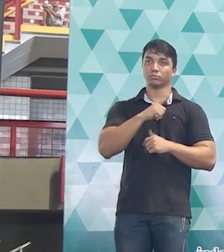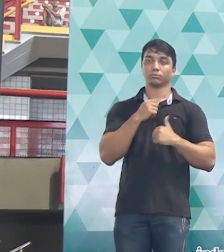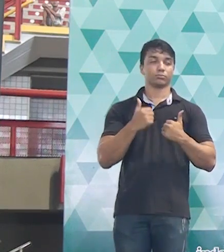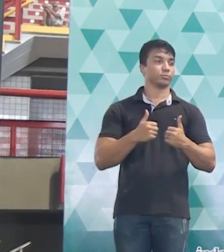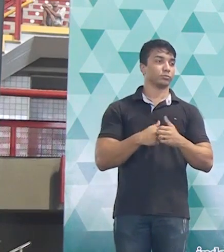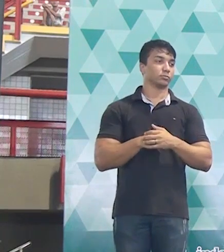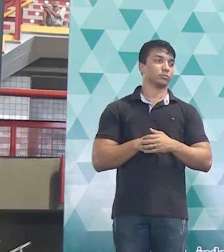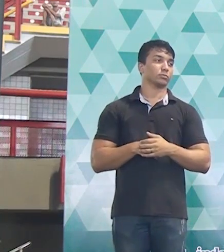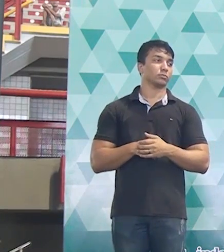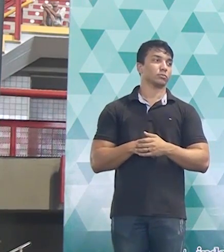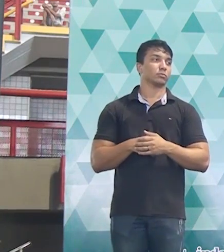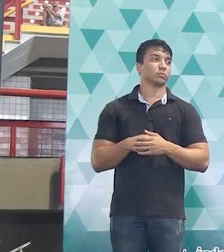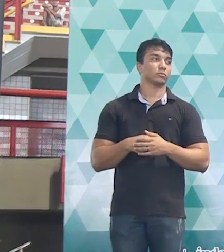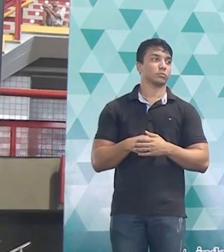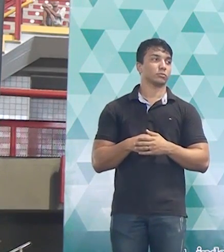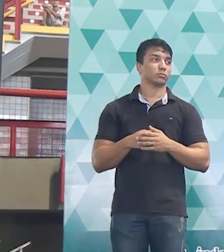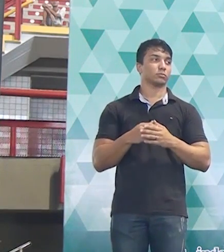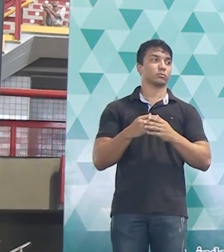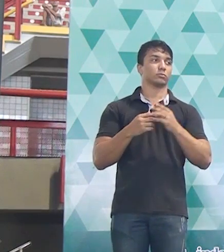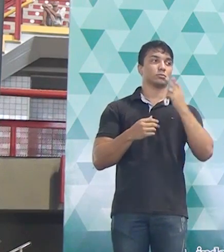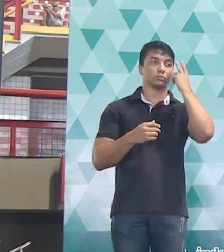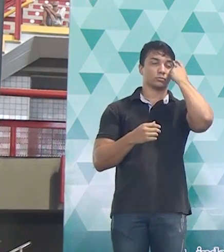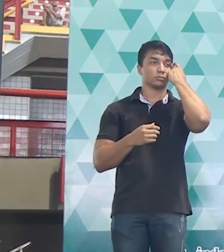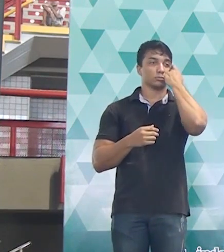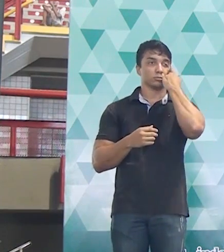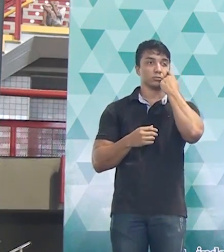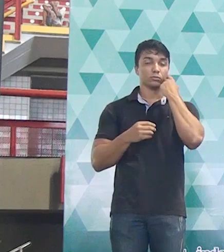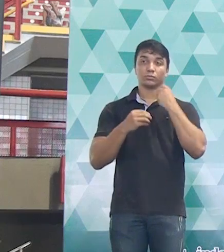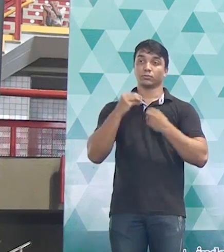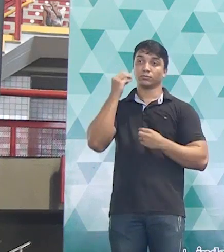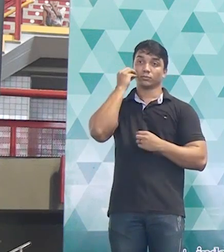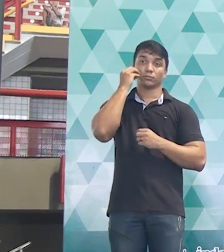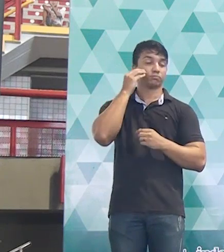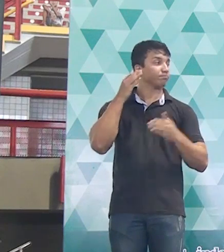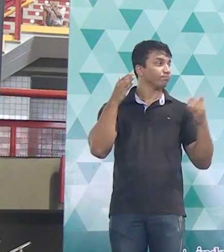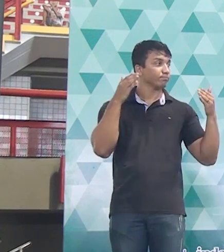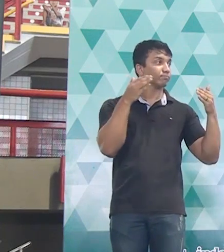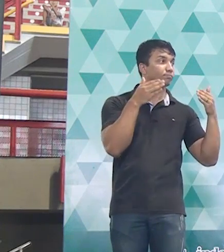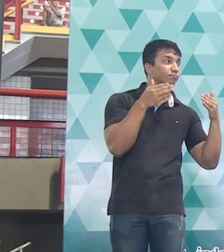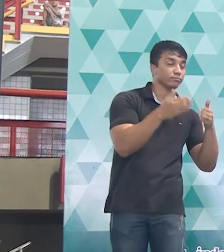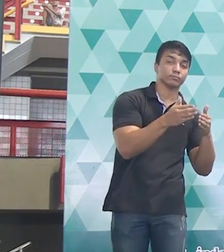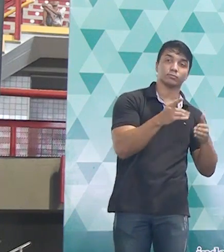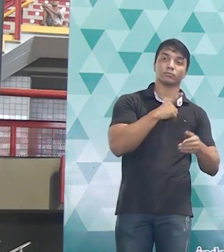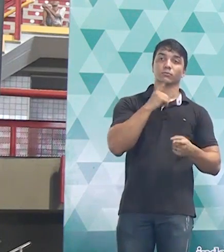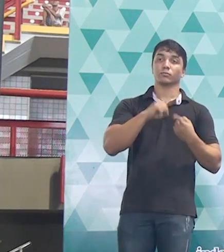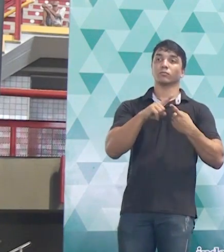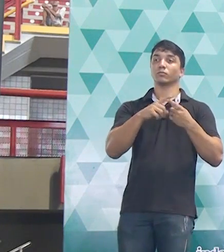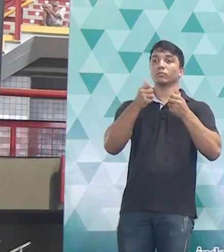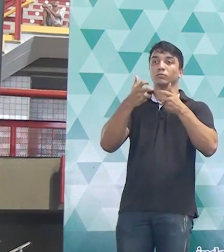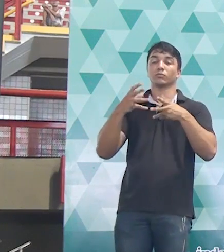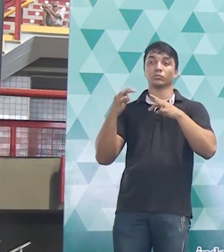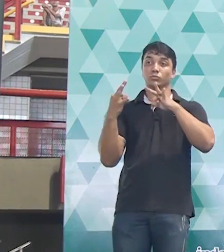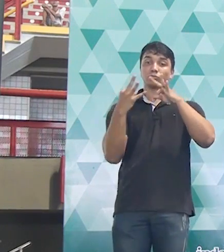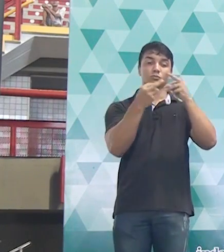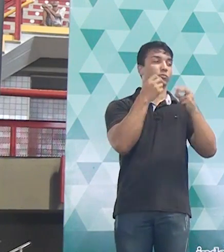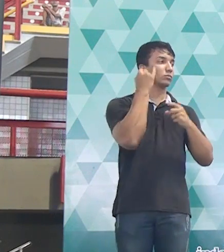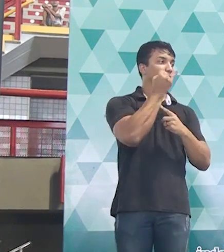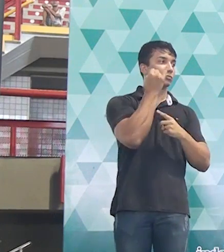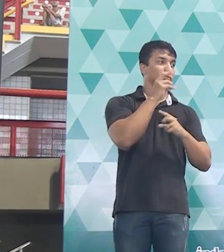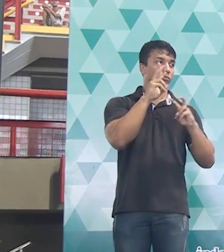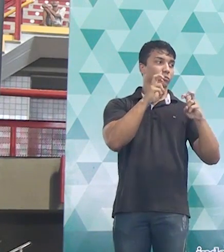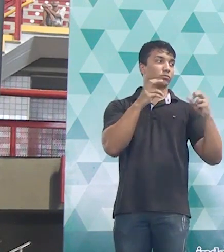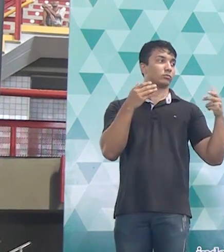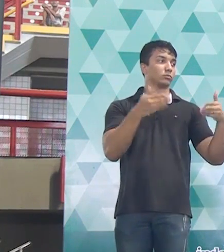bom? Bom, tentei ser o mais objetivo possível e ao mesmo tempo falar tudo que eu podia de importante desses